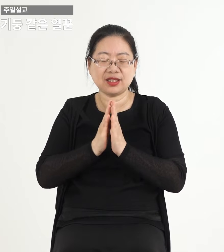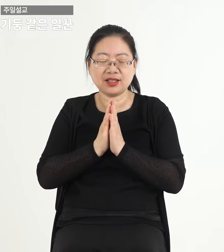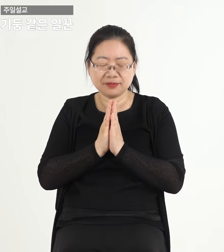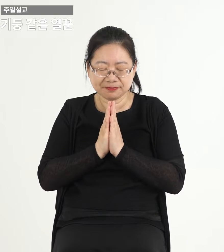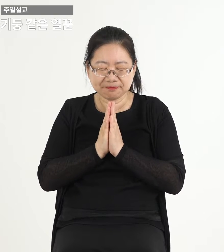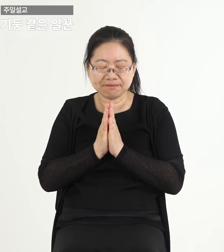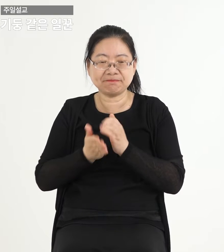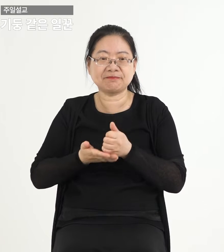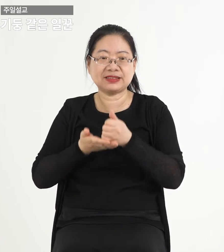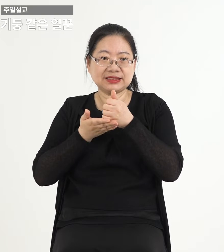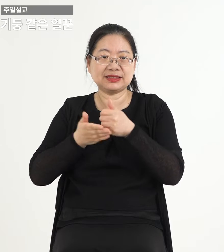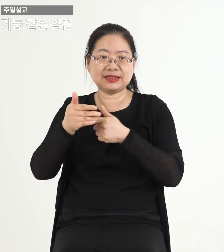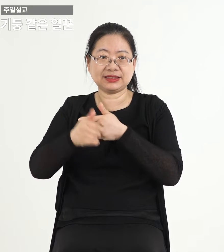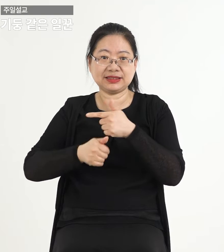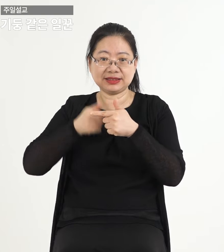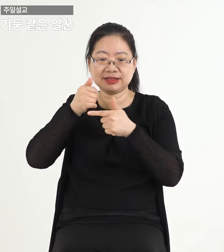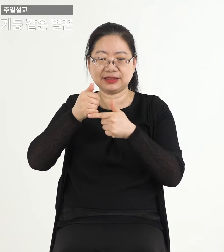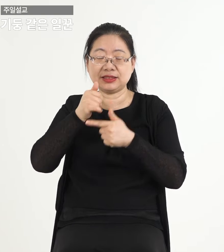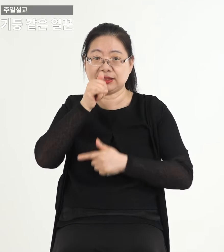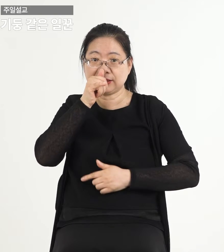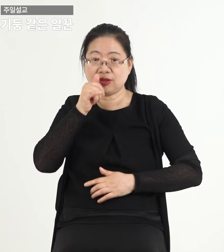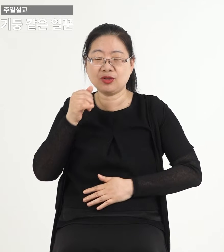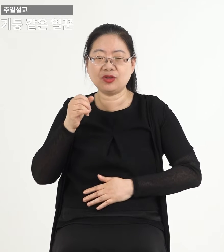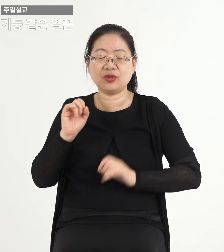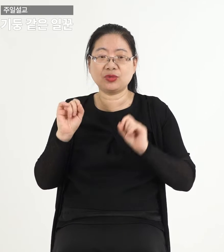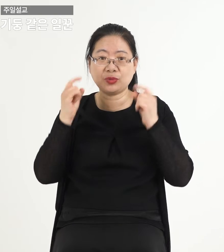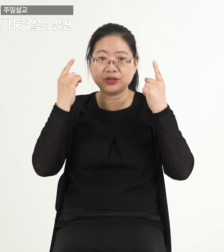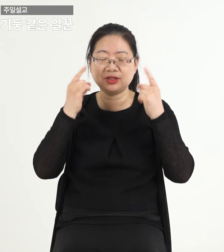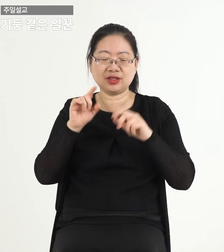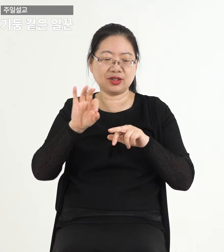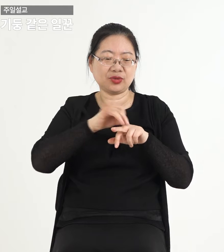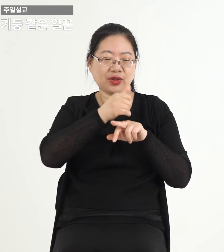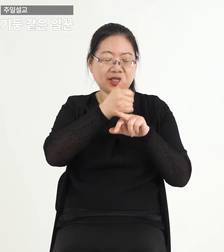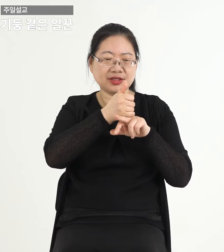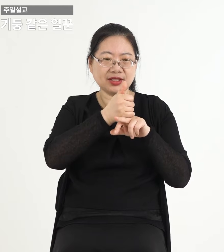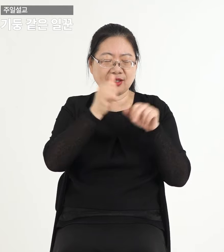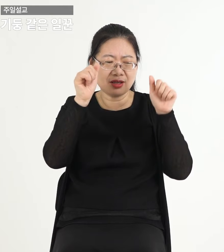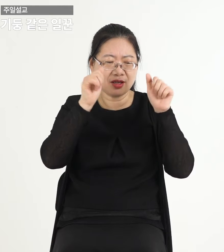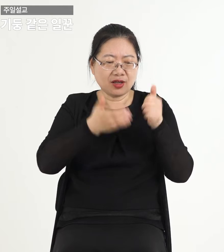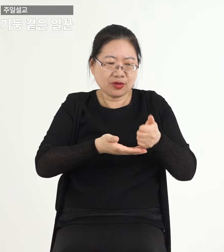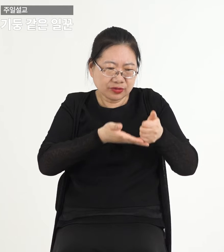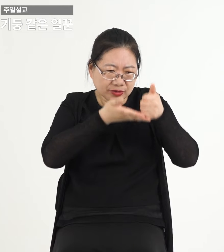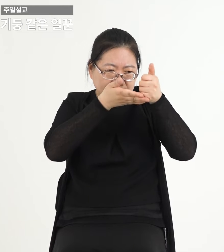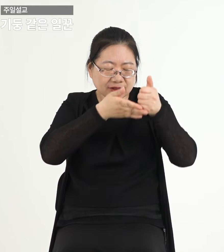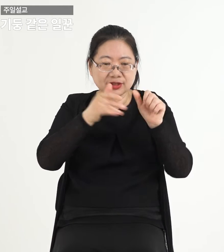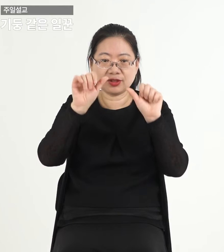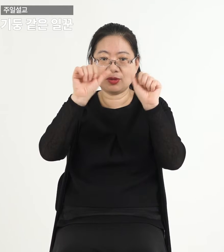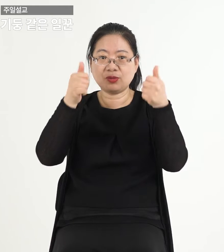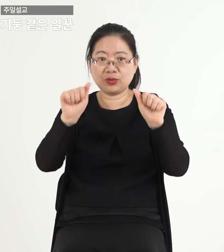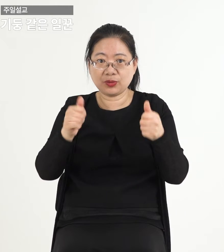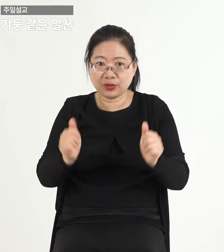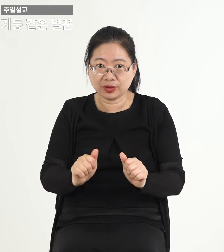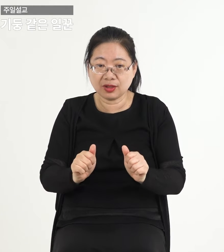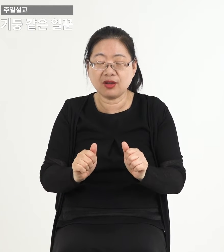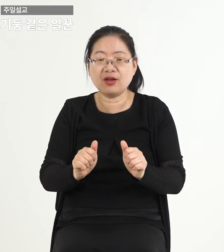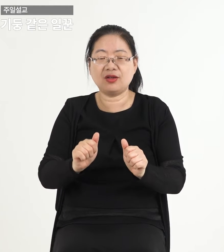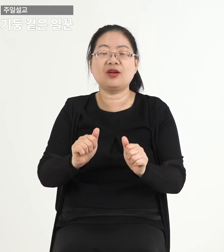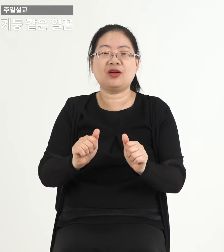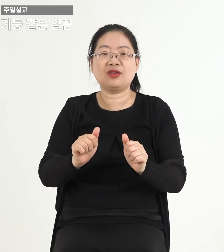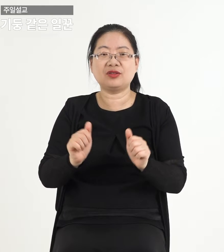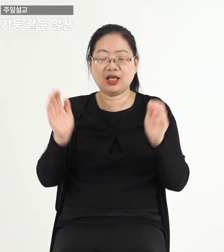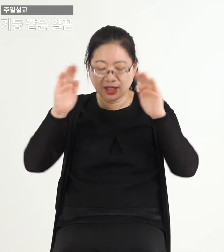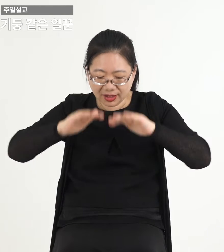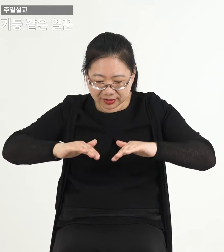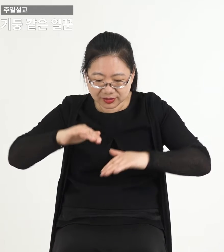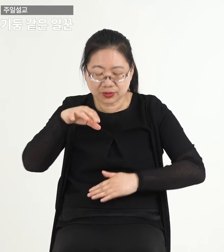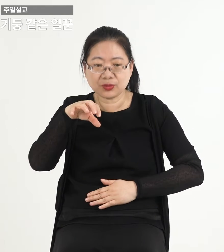또 더불어 황제를 우상화하는 신전이 도시마다 있었어요.